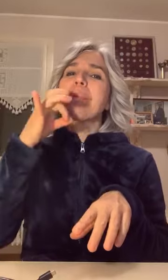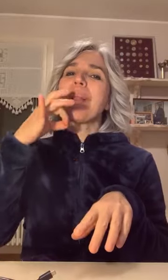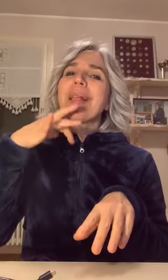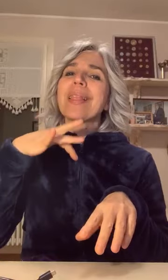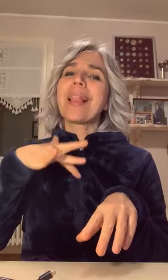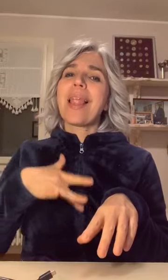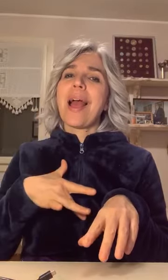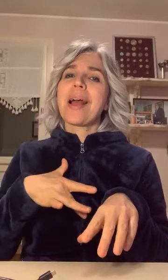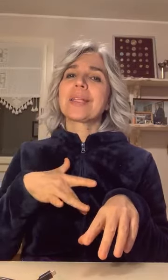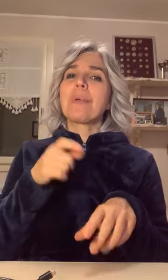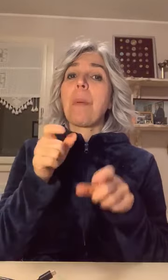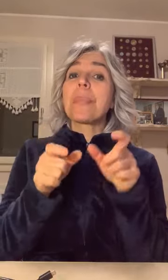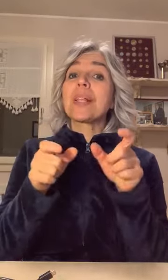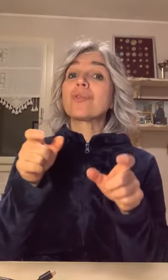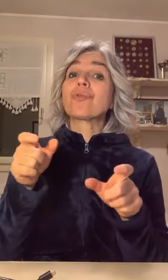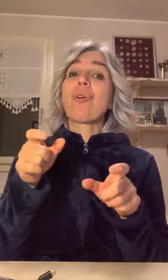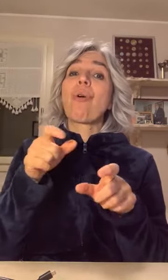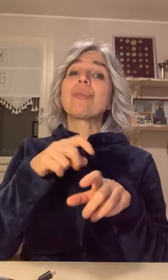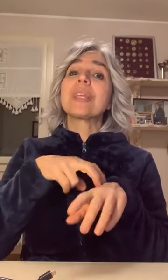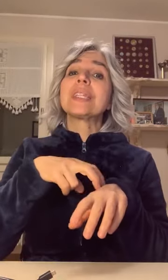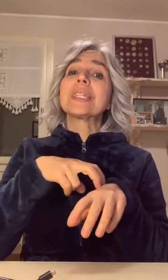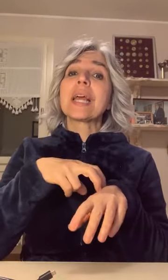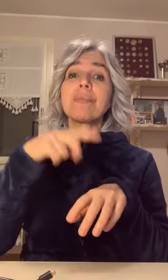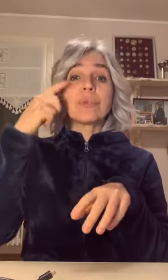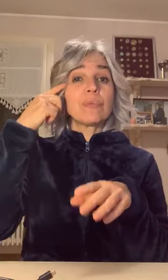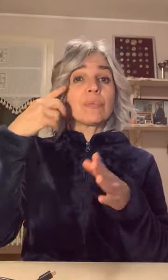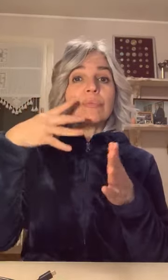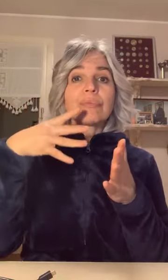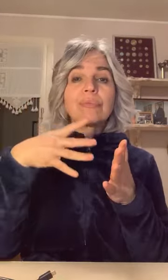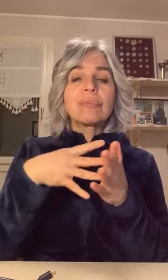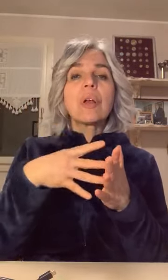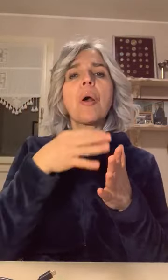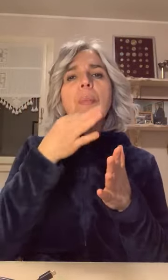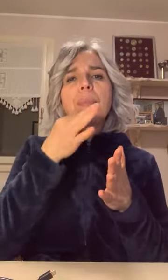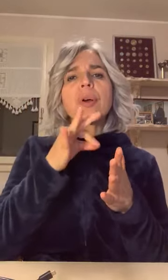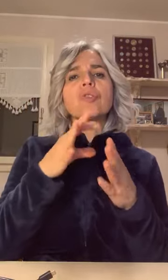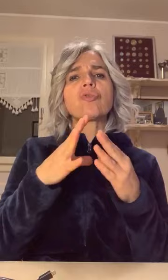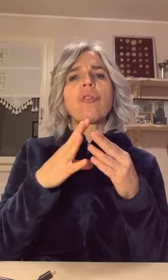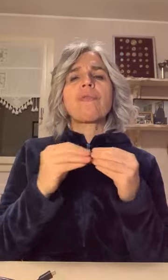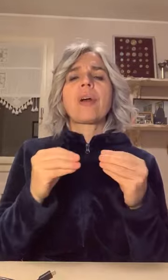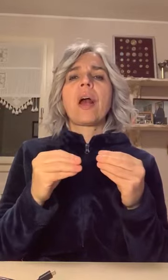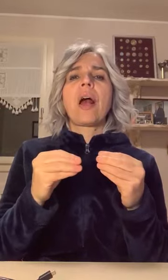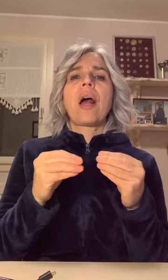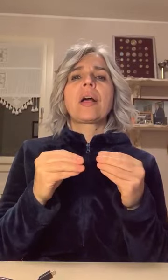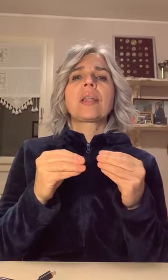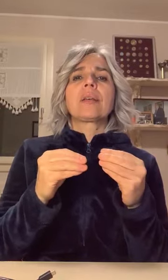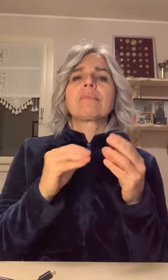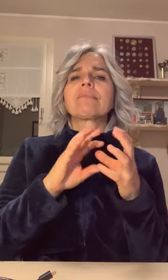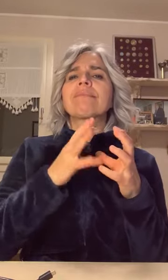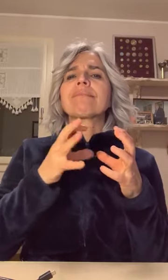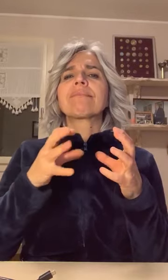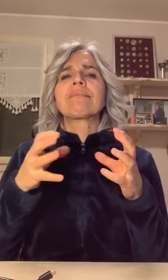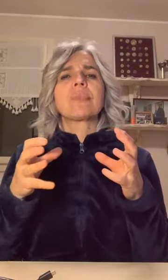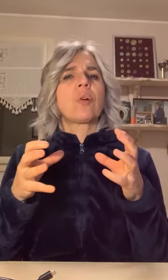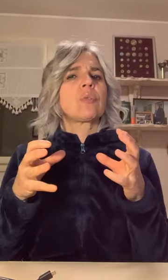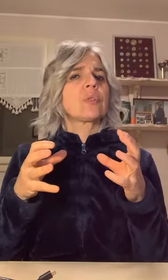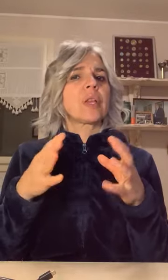mente, psicologicamente, possono fare delle sciocchezze. Come sono arrivate queste notizie? Come voi